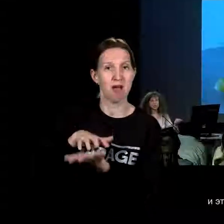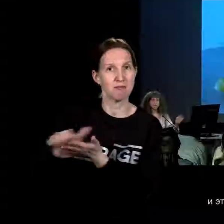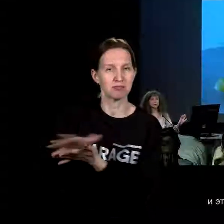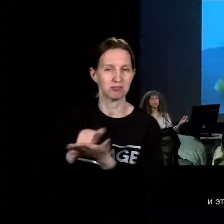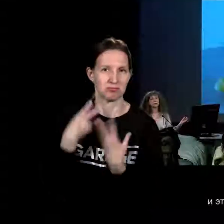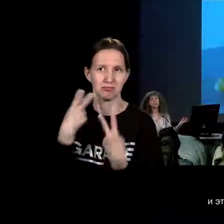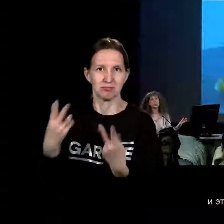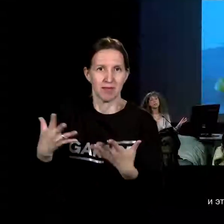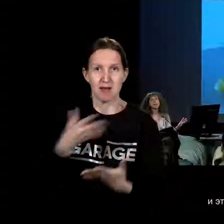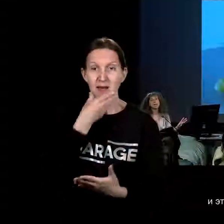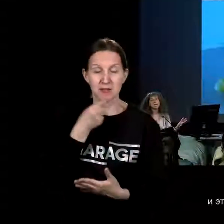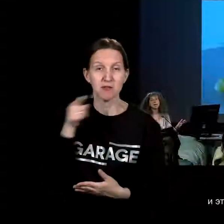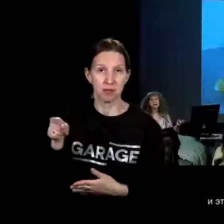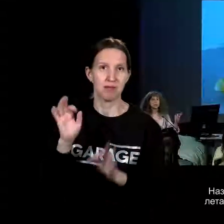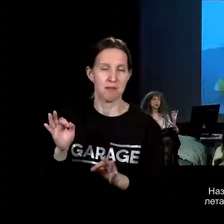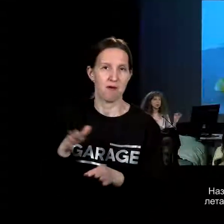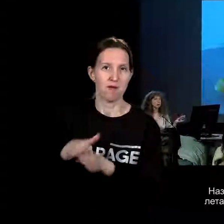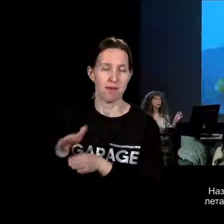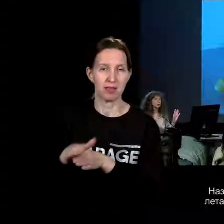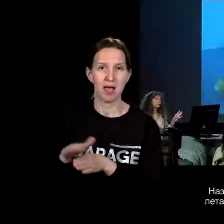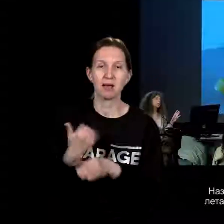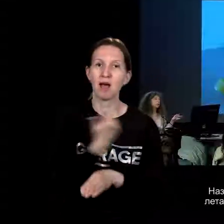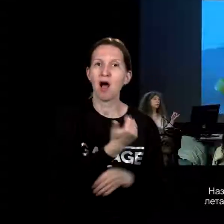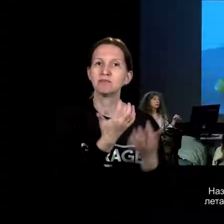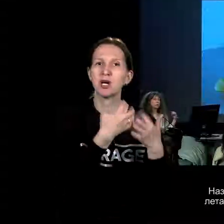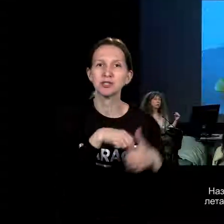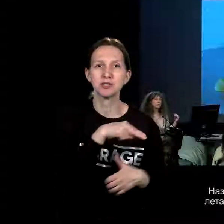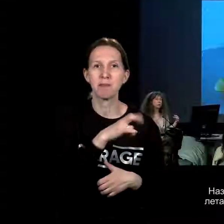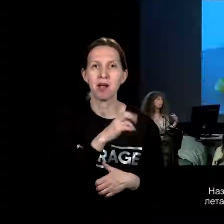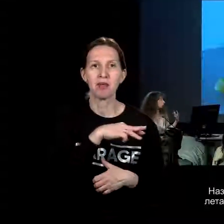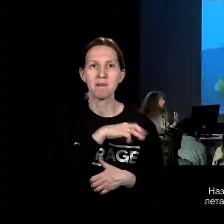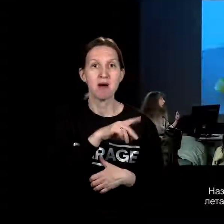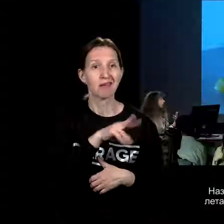эффектнее, она прекрасно выполняет. Там машина Пономаренко имеет